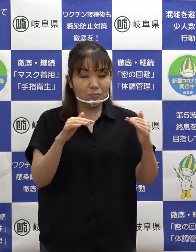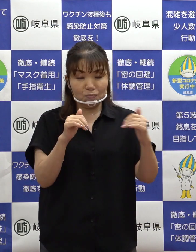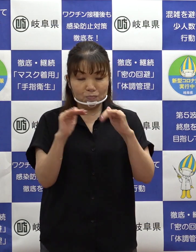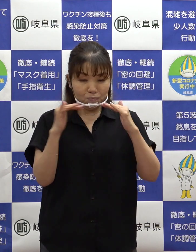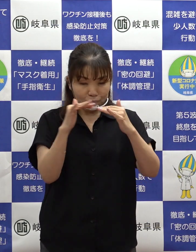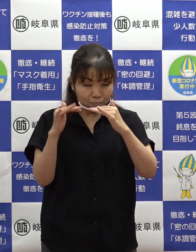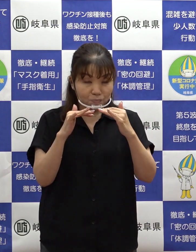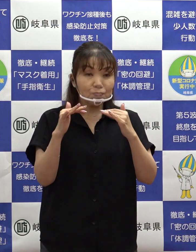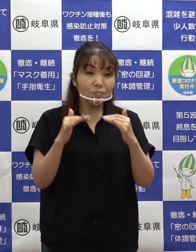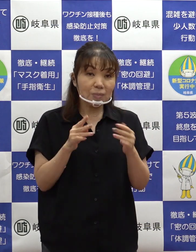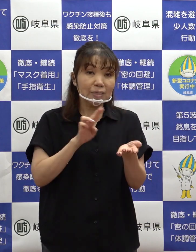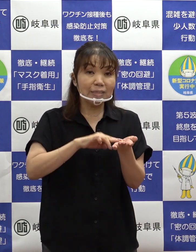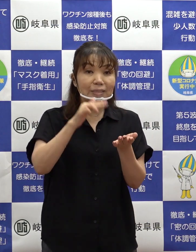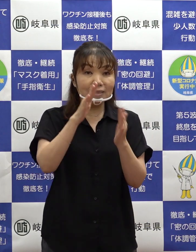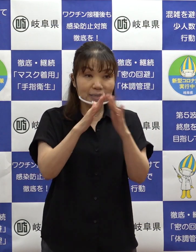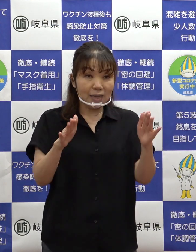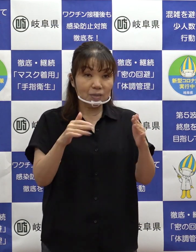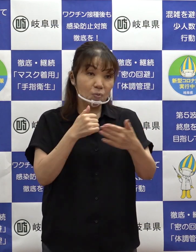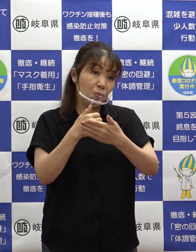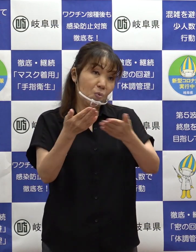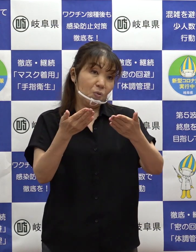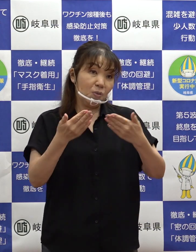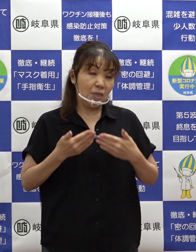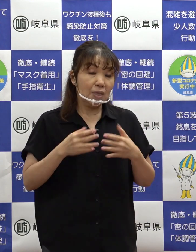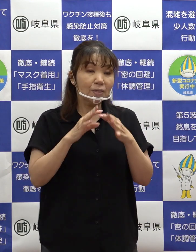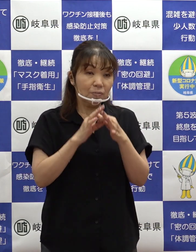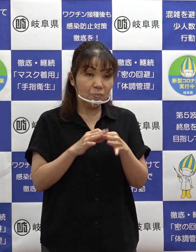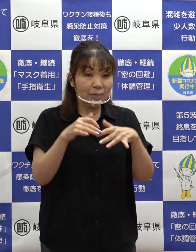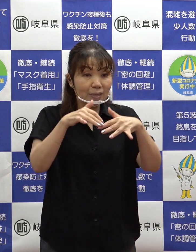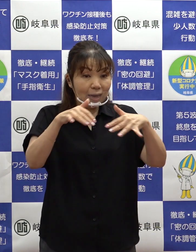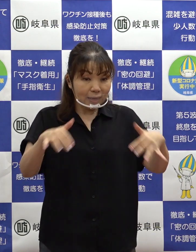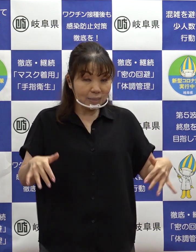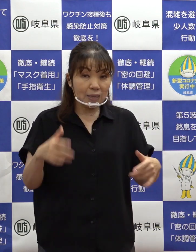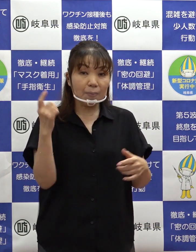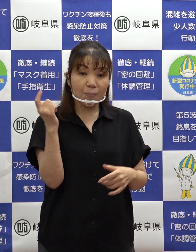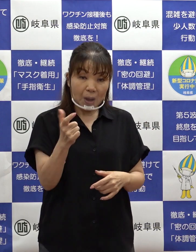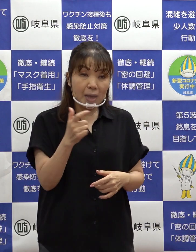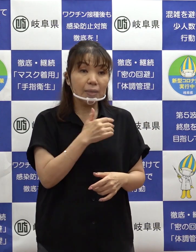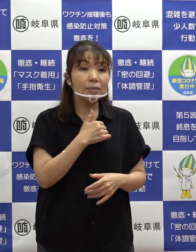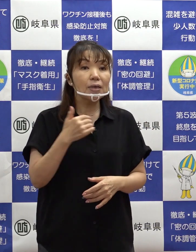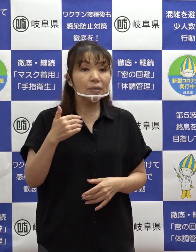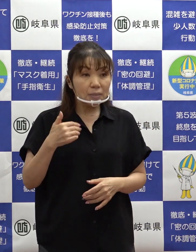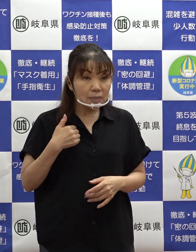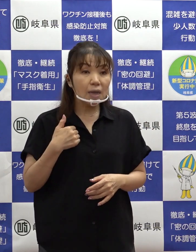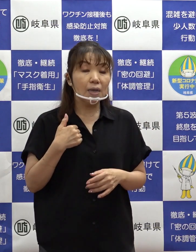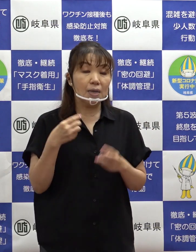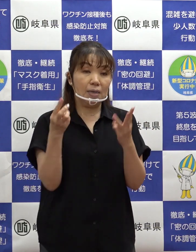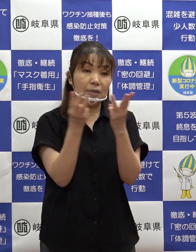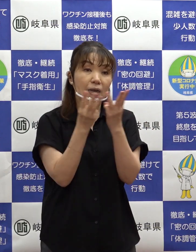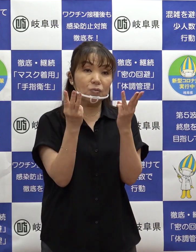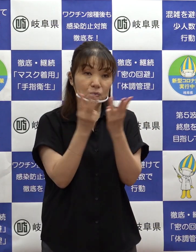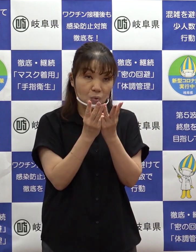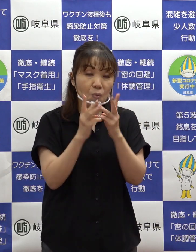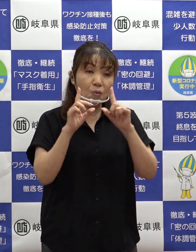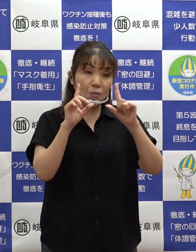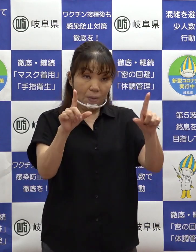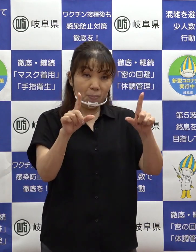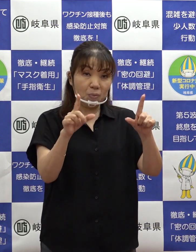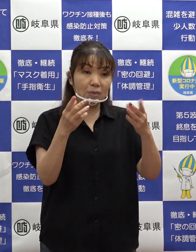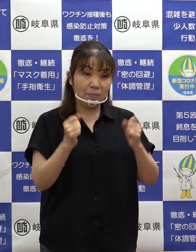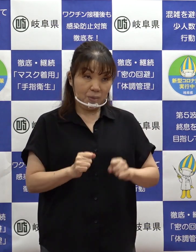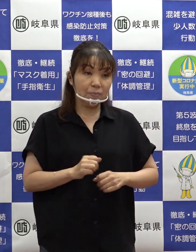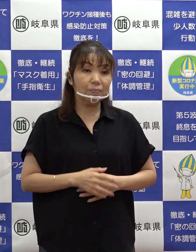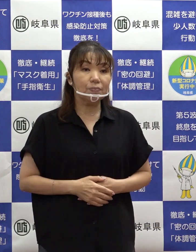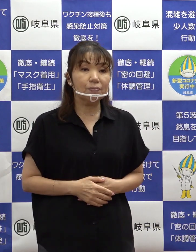力も仰いでおりますので、そういった体制をきちんと作るという上での、少数確保ですね。はい、